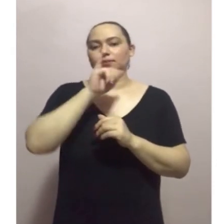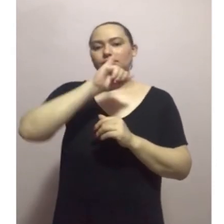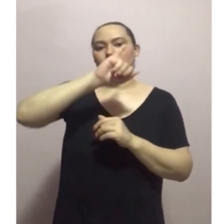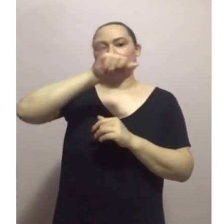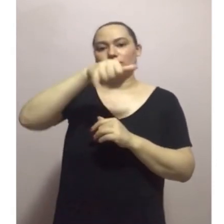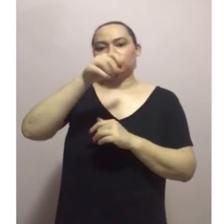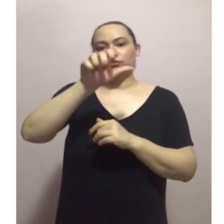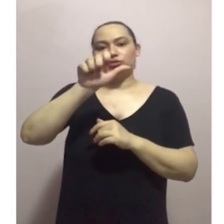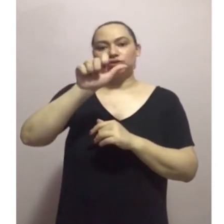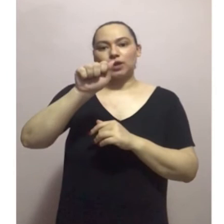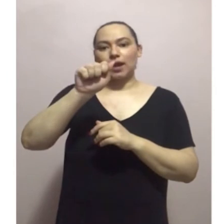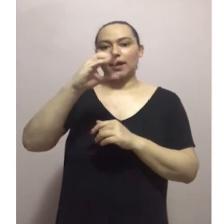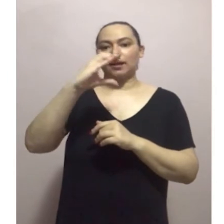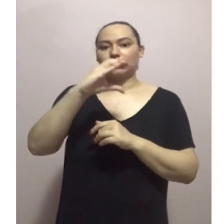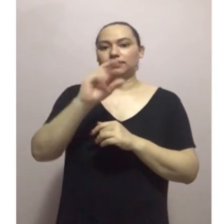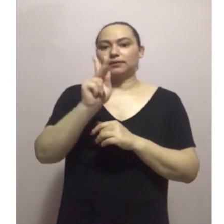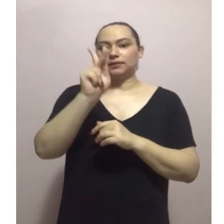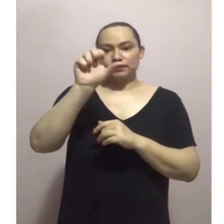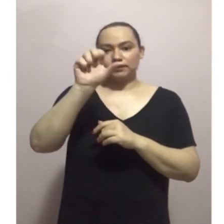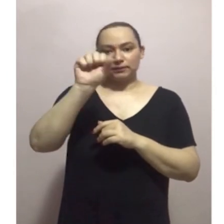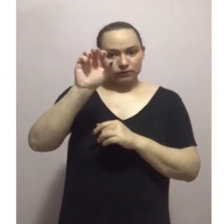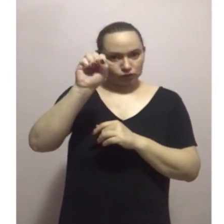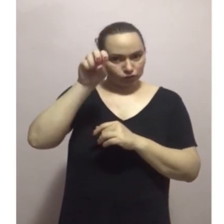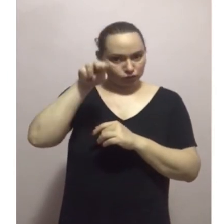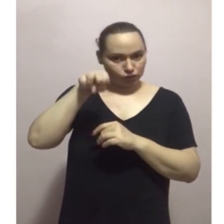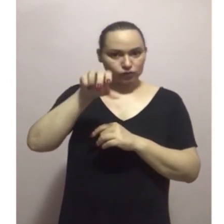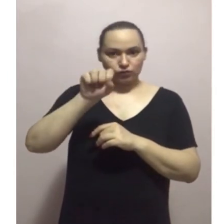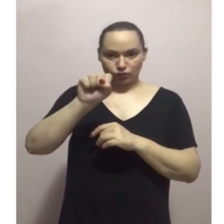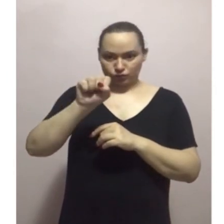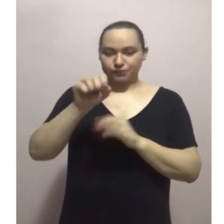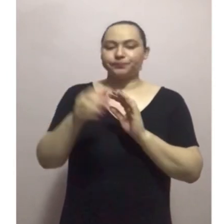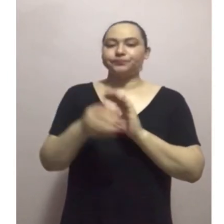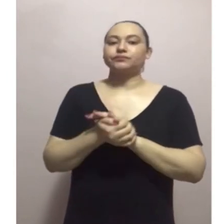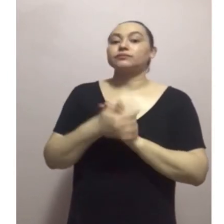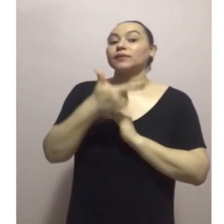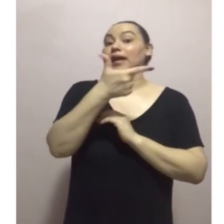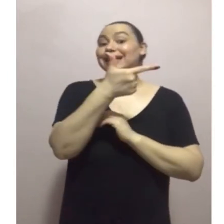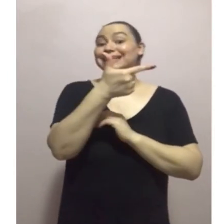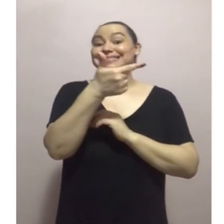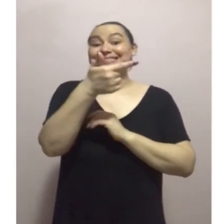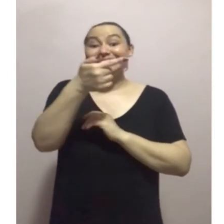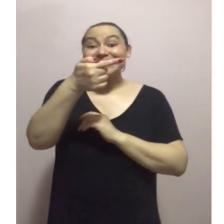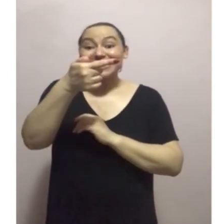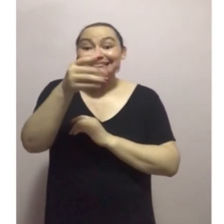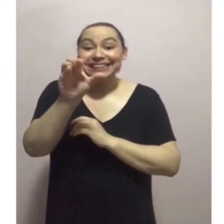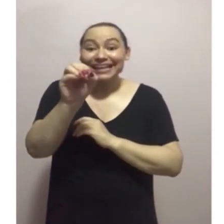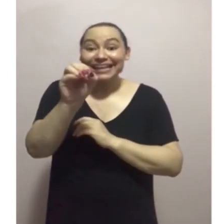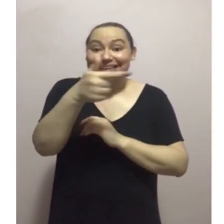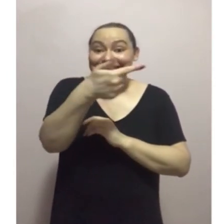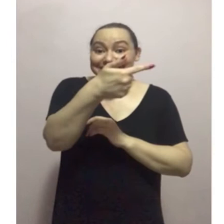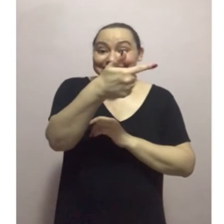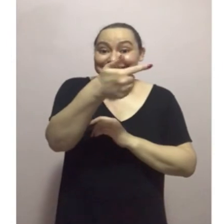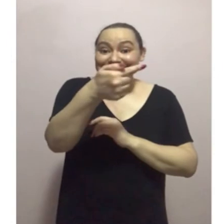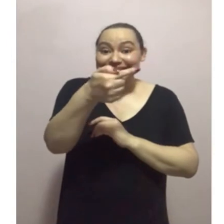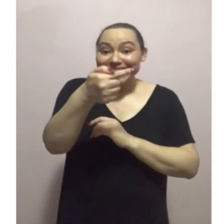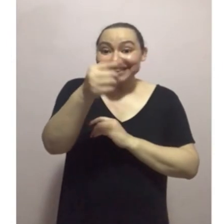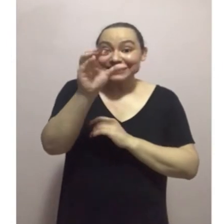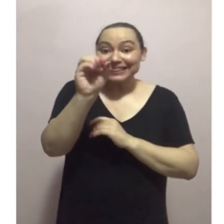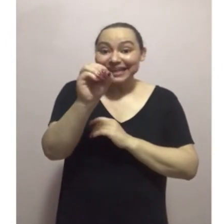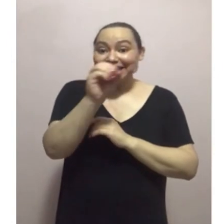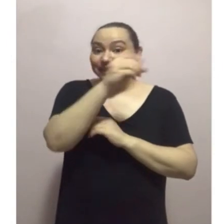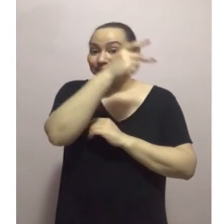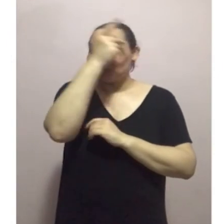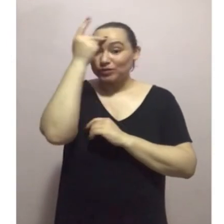aos Jacksons, né, a gente tinha uma quantidade de músicas que eram 70 músicas. E a gente,